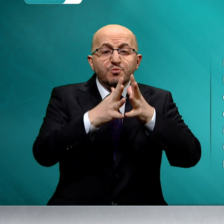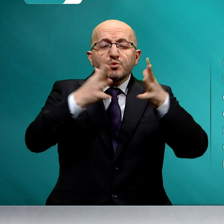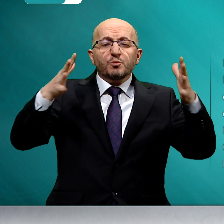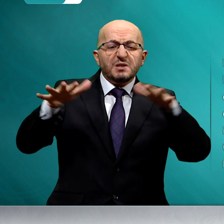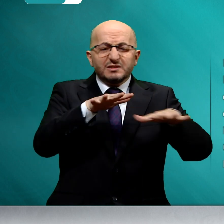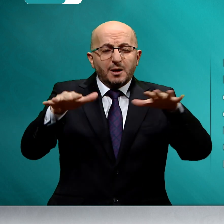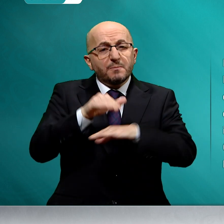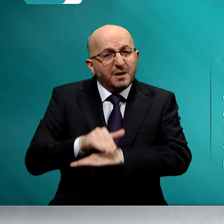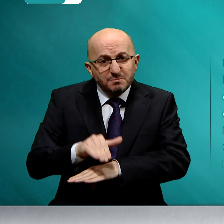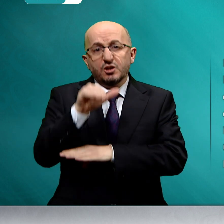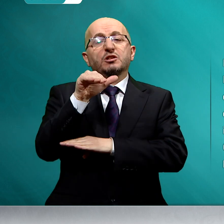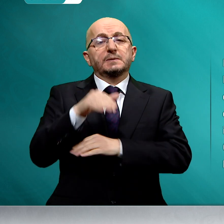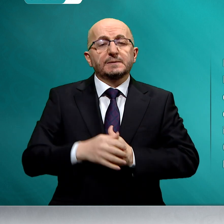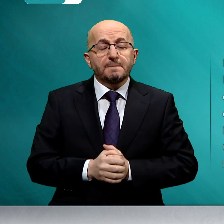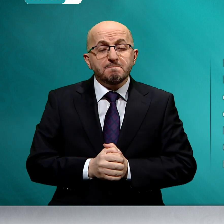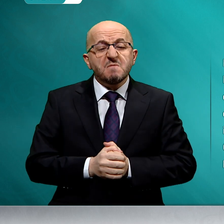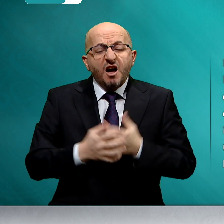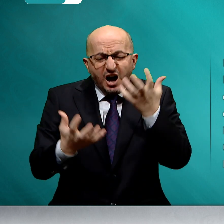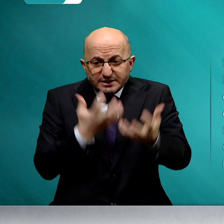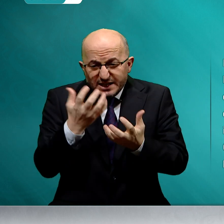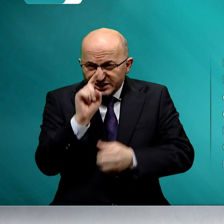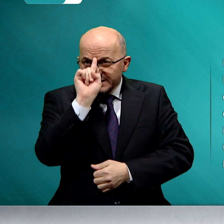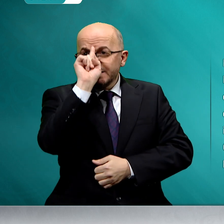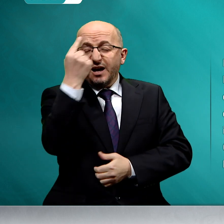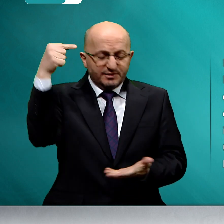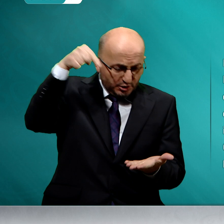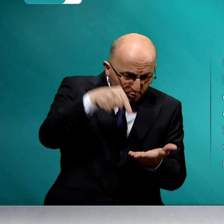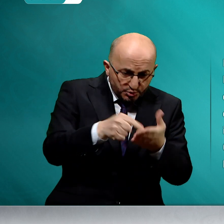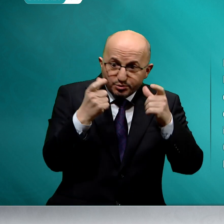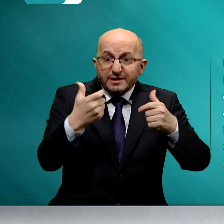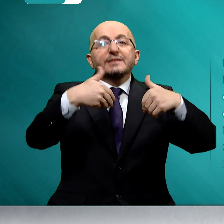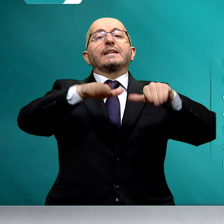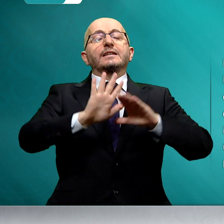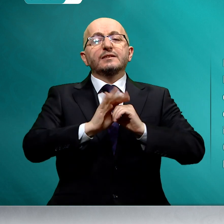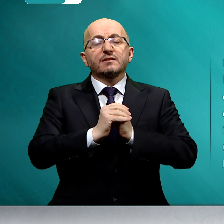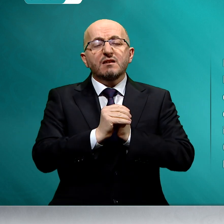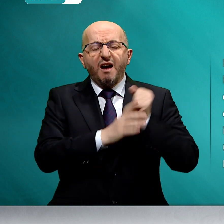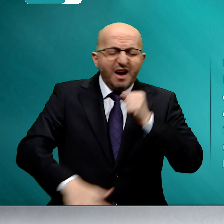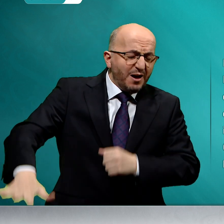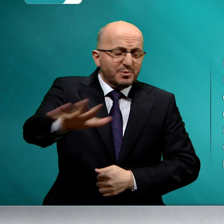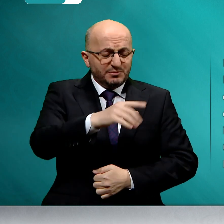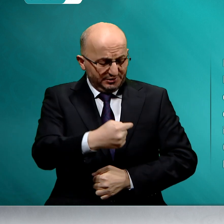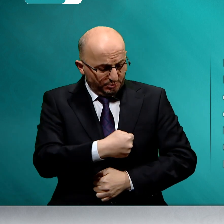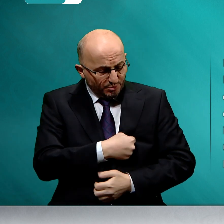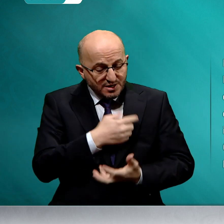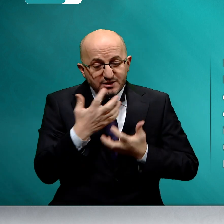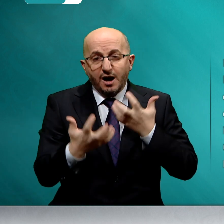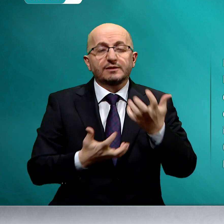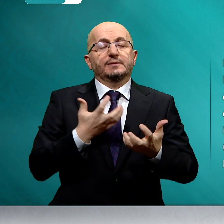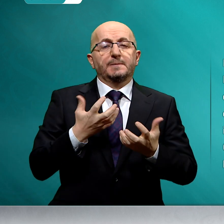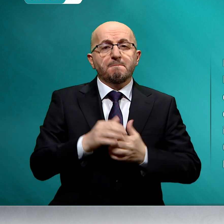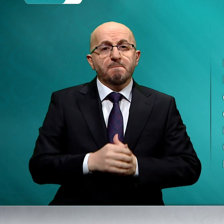büyük depremlerle sarsıldık. Ateş sadece düştüğü yeri değil, hepimizin yüreğini